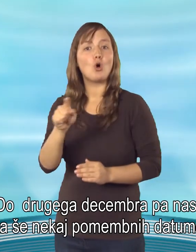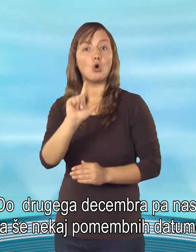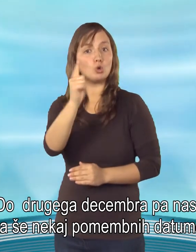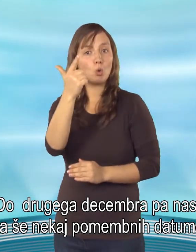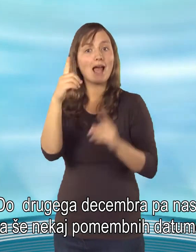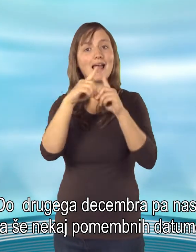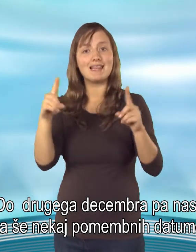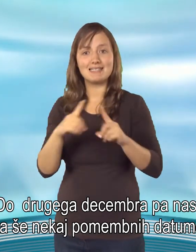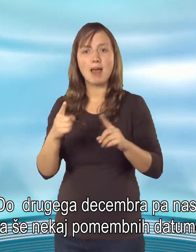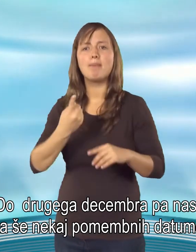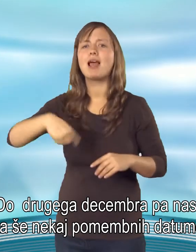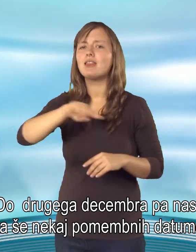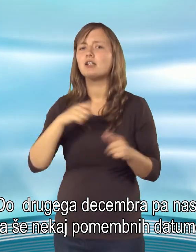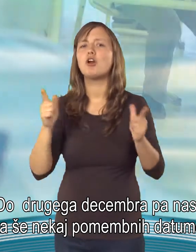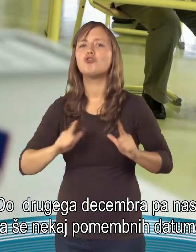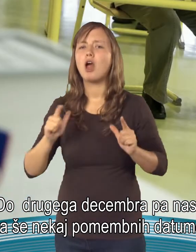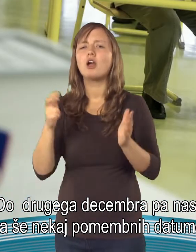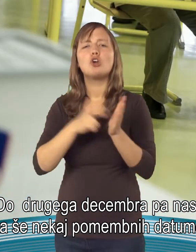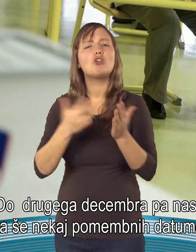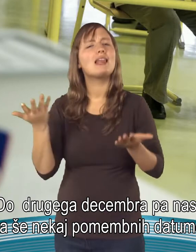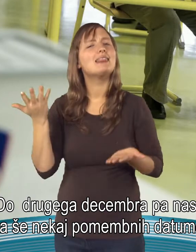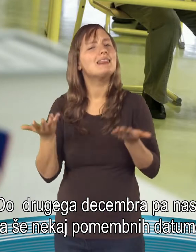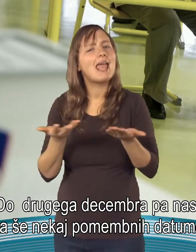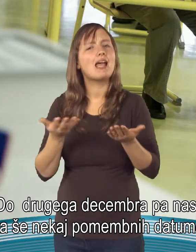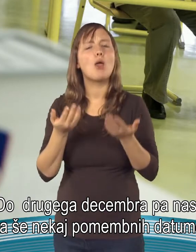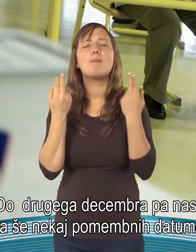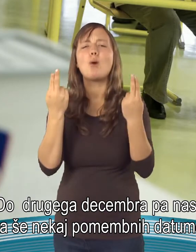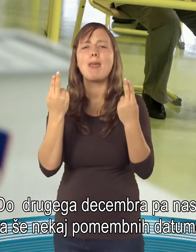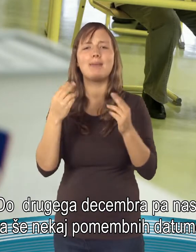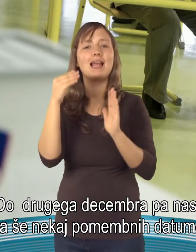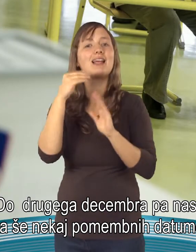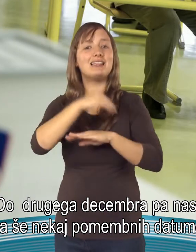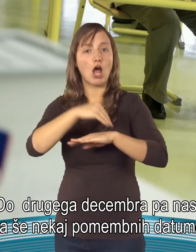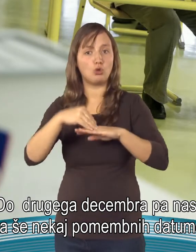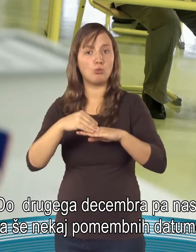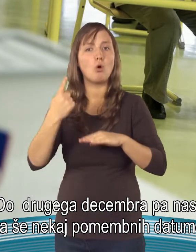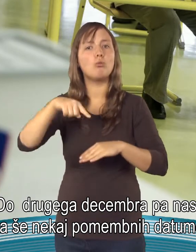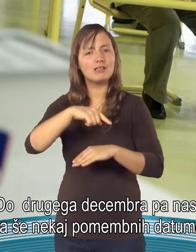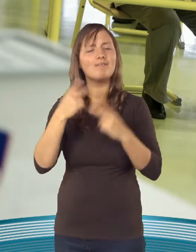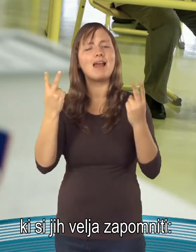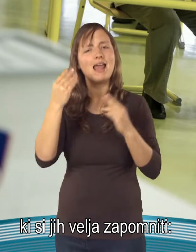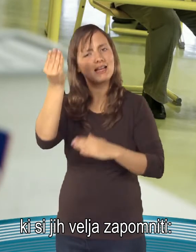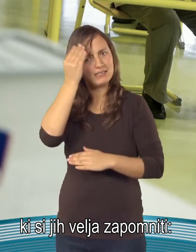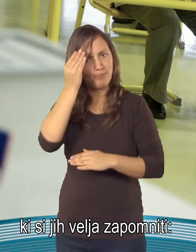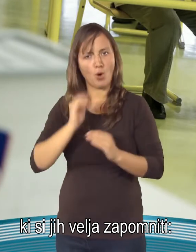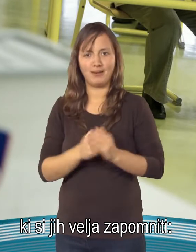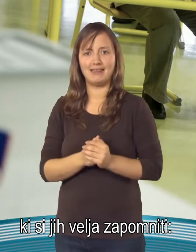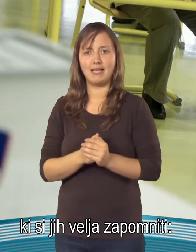Do 2. decembra pa nas čaka še nekaj pomembnih datumov, ki si jih velja zapomniti.